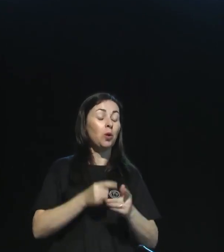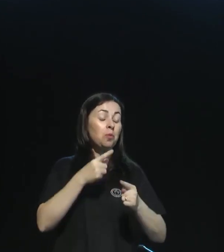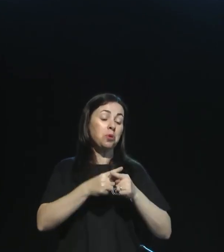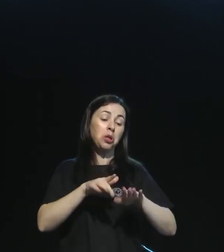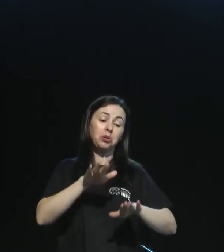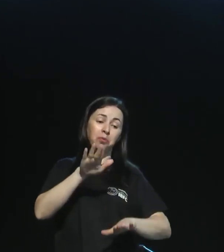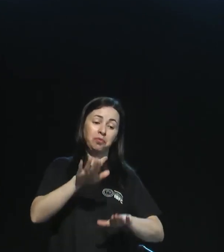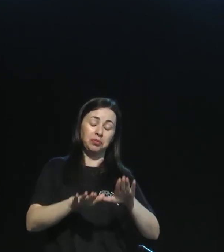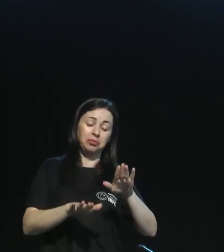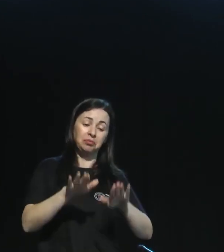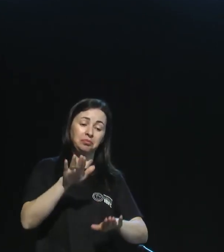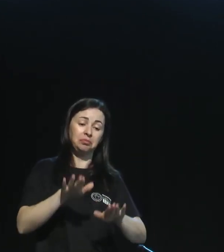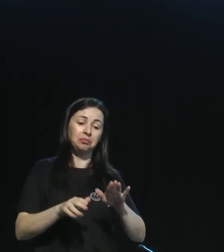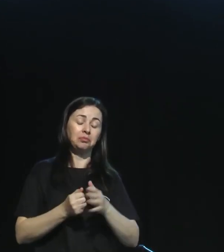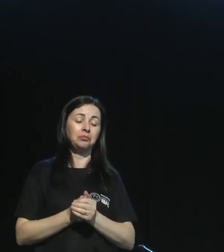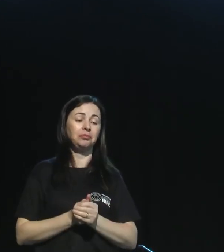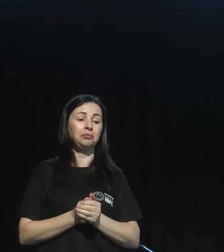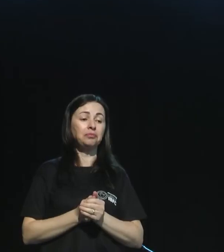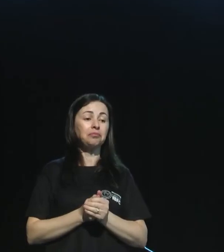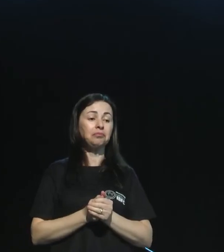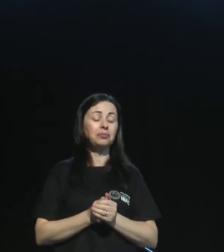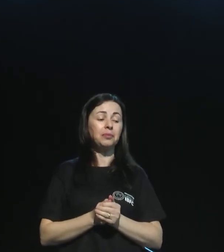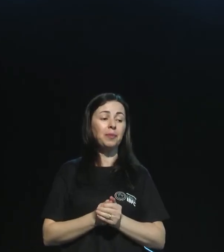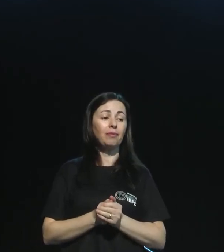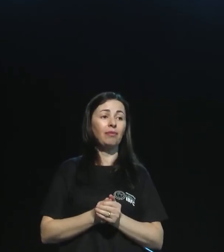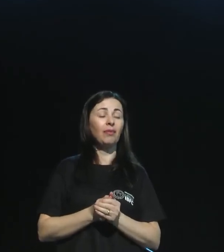Talvez, para você isso é...